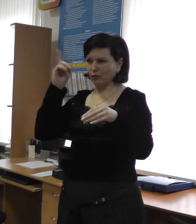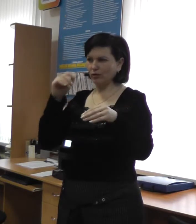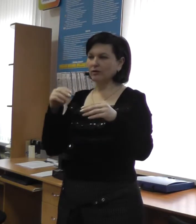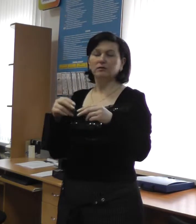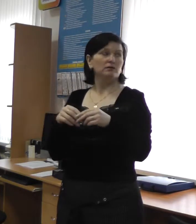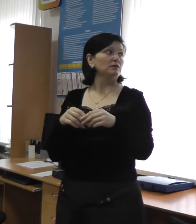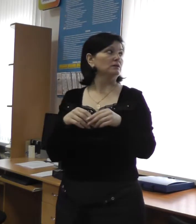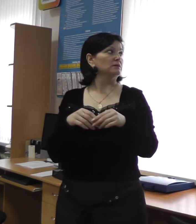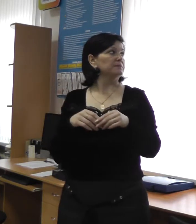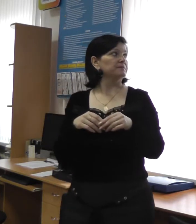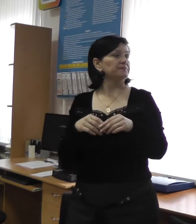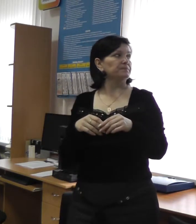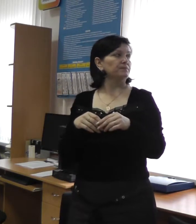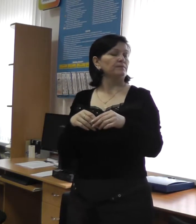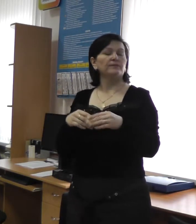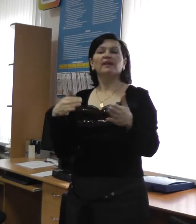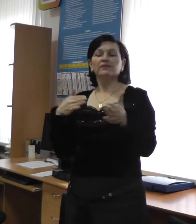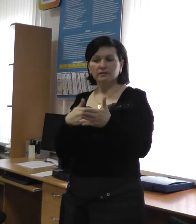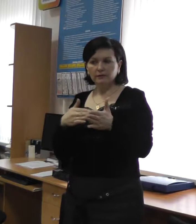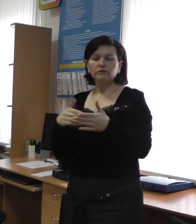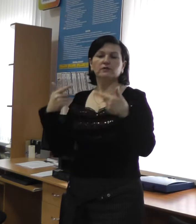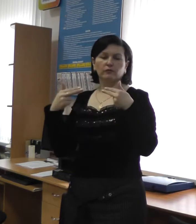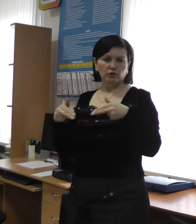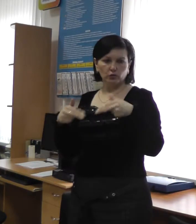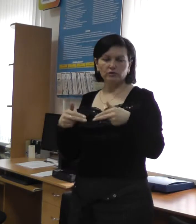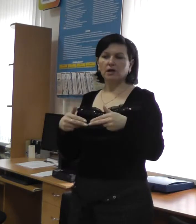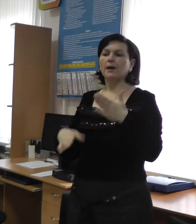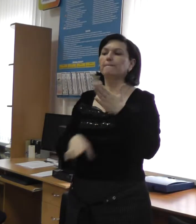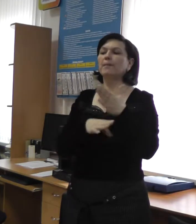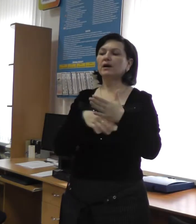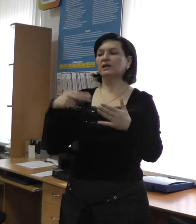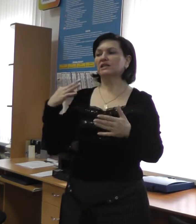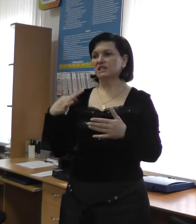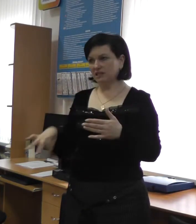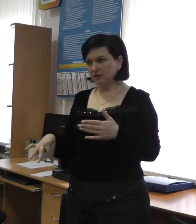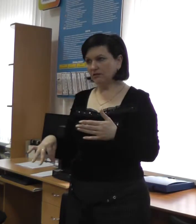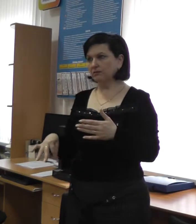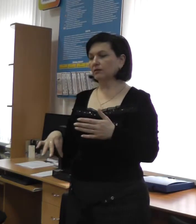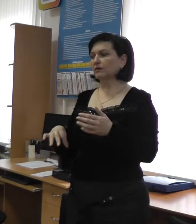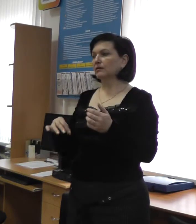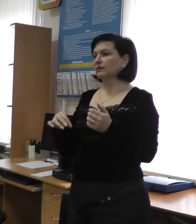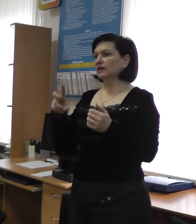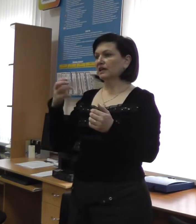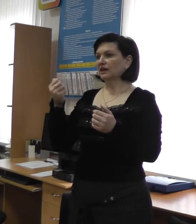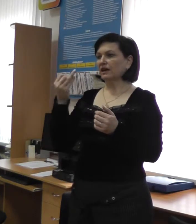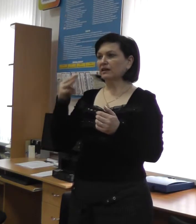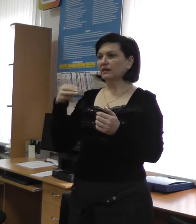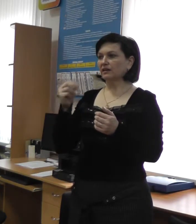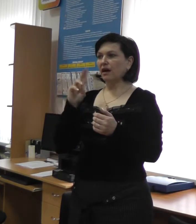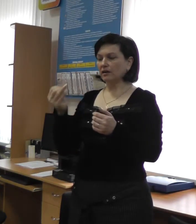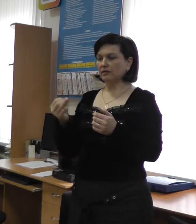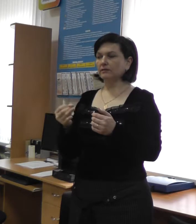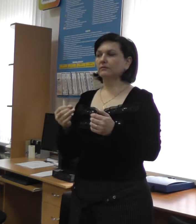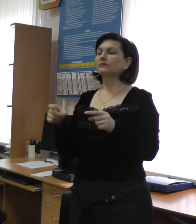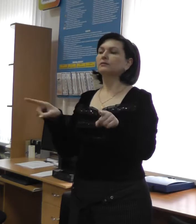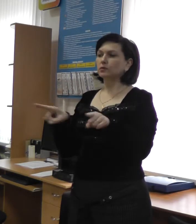казенных рестораций в Пятигорске и Кисловодске. Здесь ему помогал сын Алексей Петрович Найтаки, ставший пятигорским